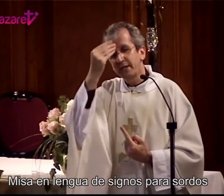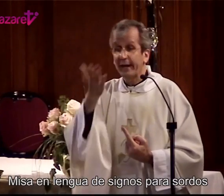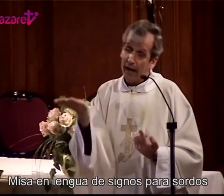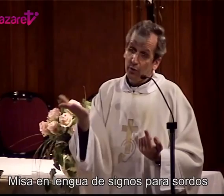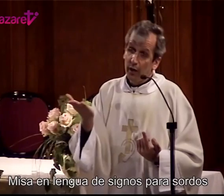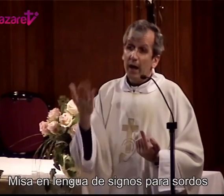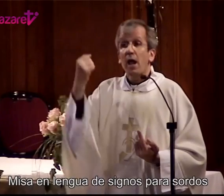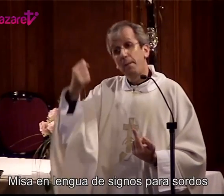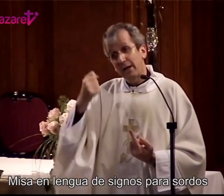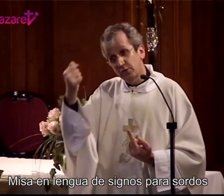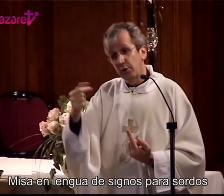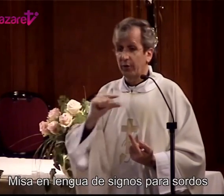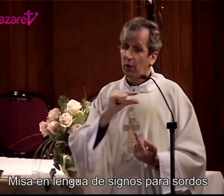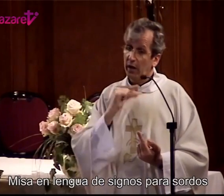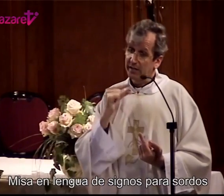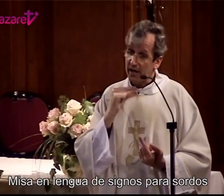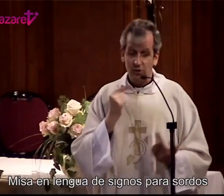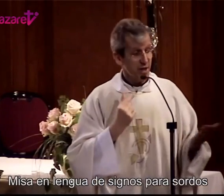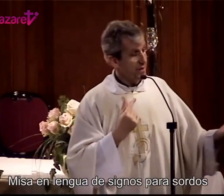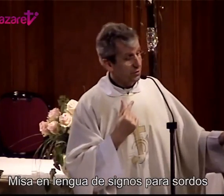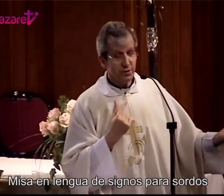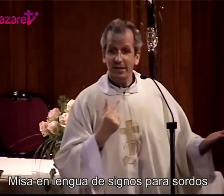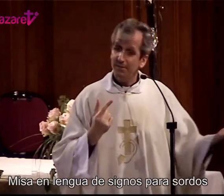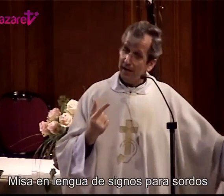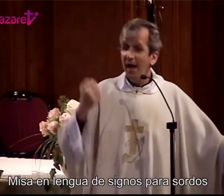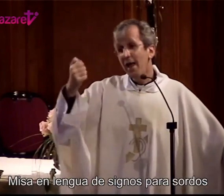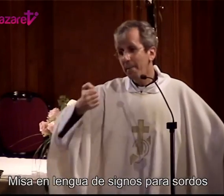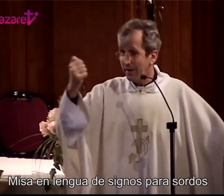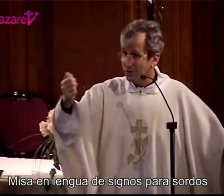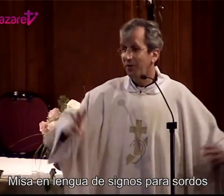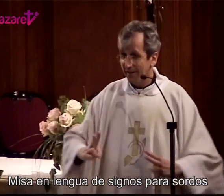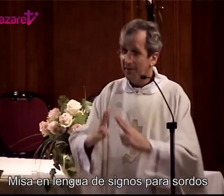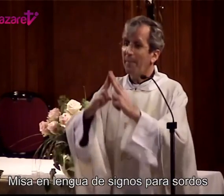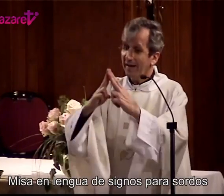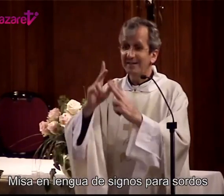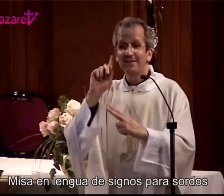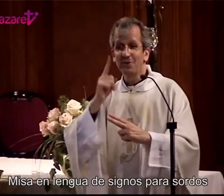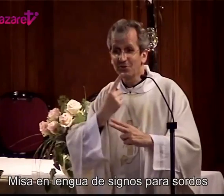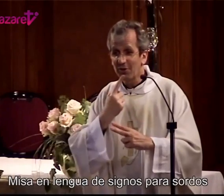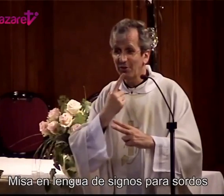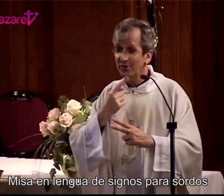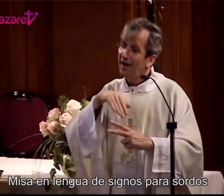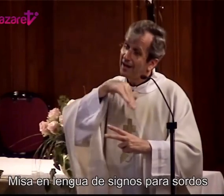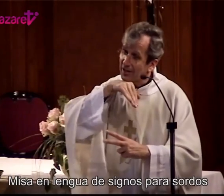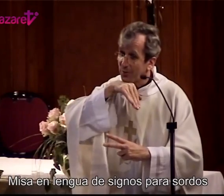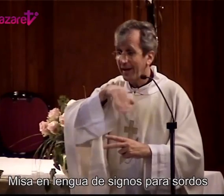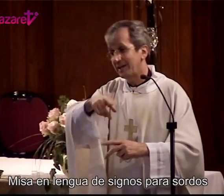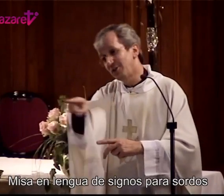claro, el pastor, los sacerdotes, mira, el pastor de París de los sordos, las ovejas son